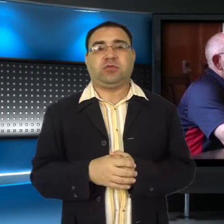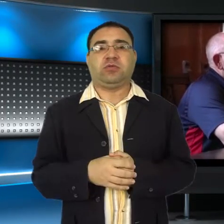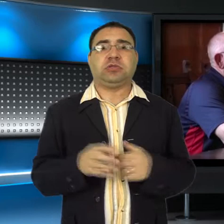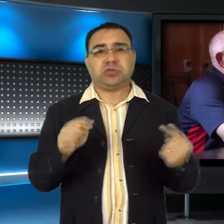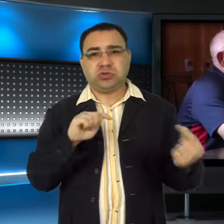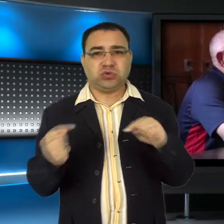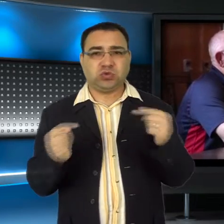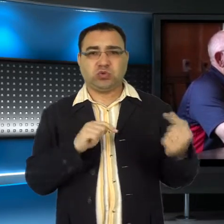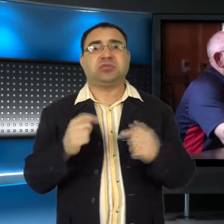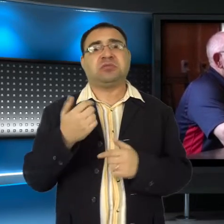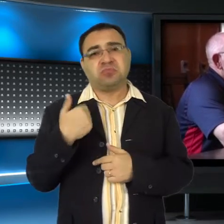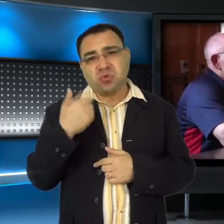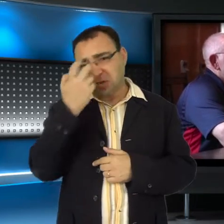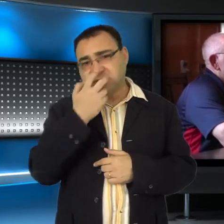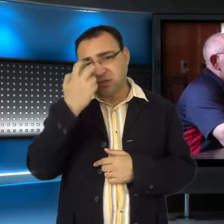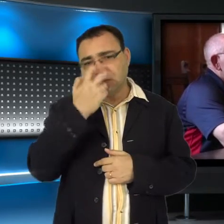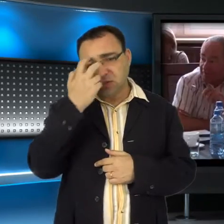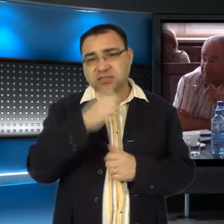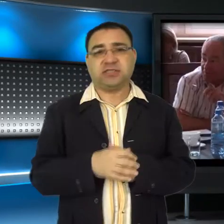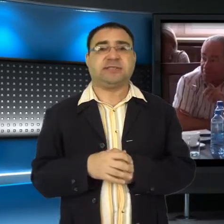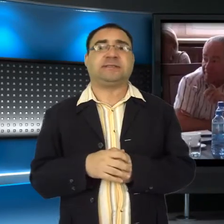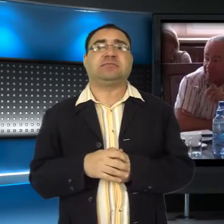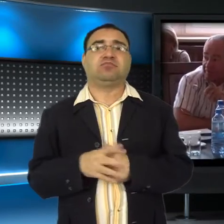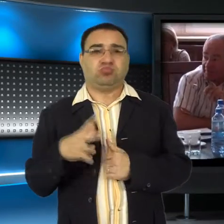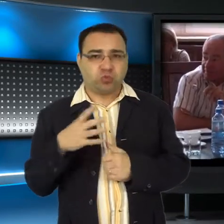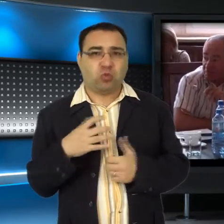była interesująca, była chęć